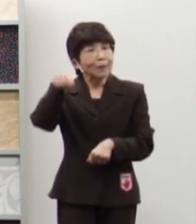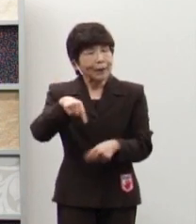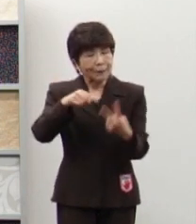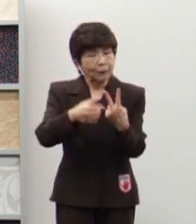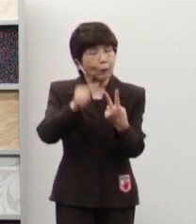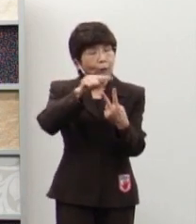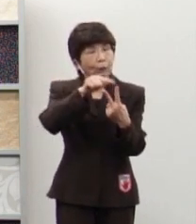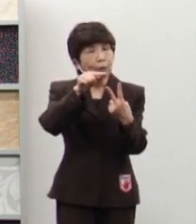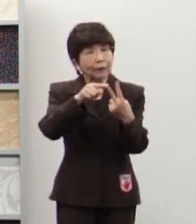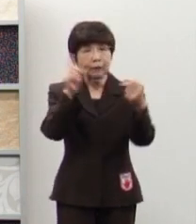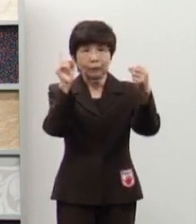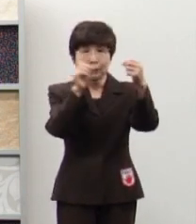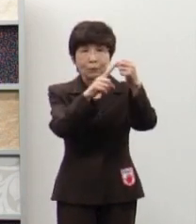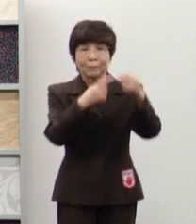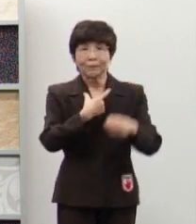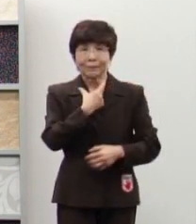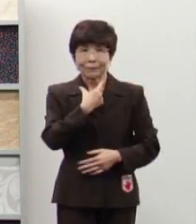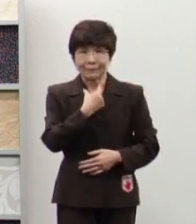考えております。